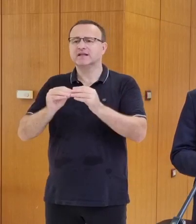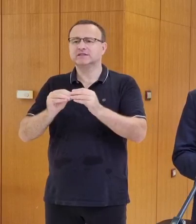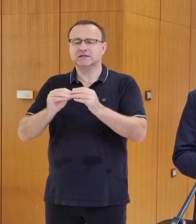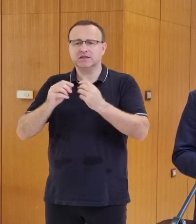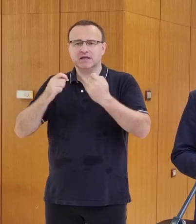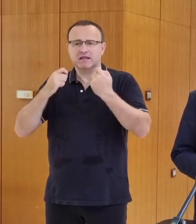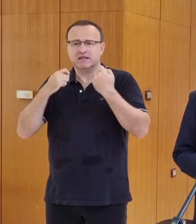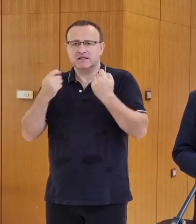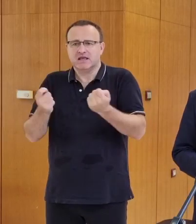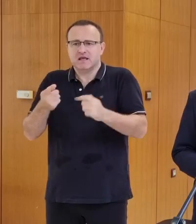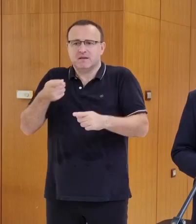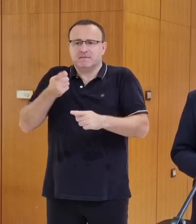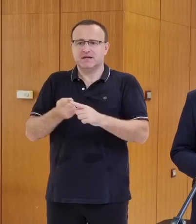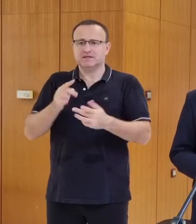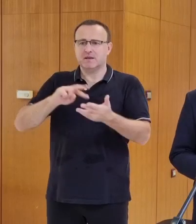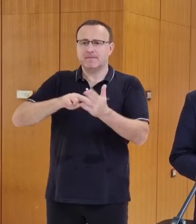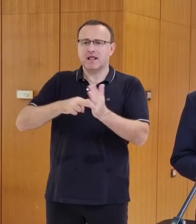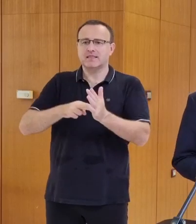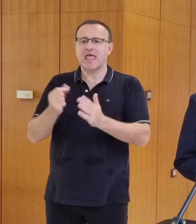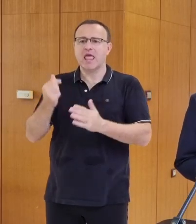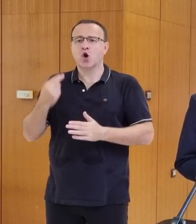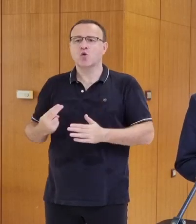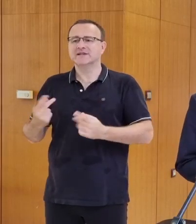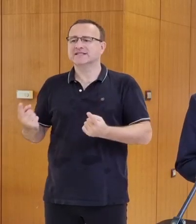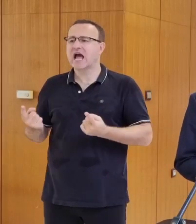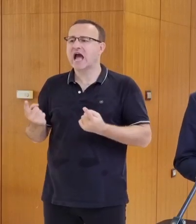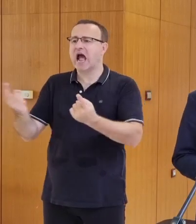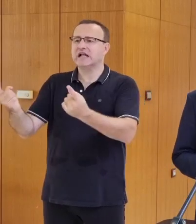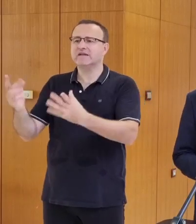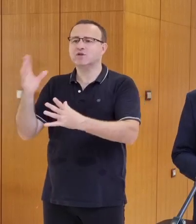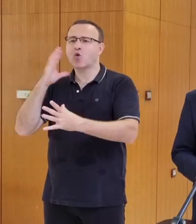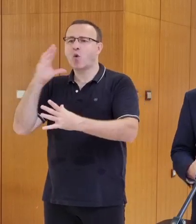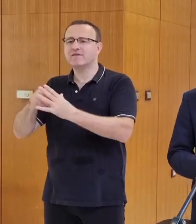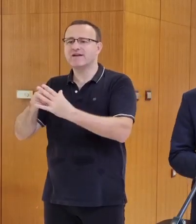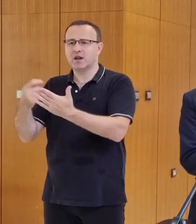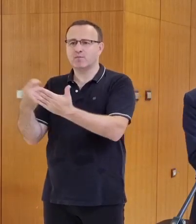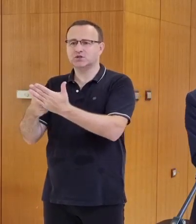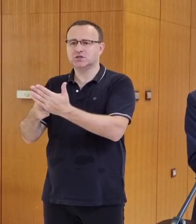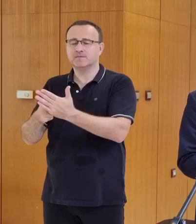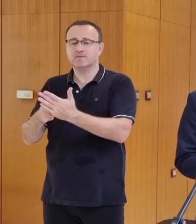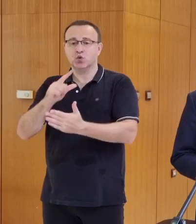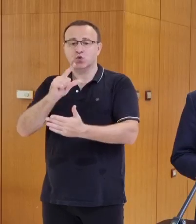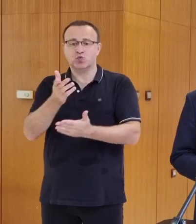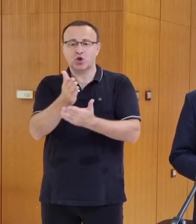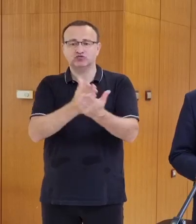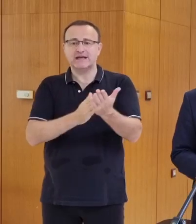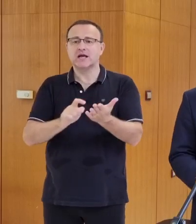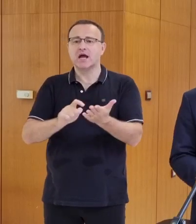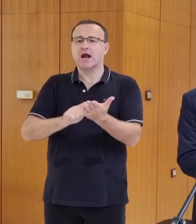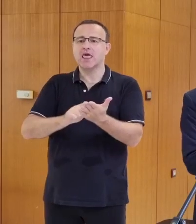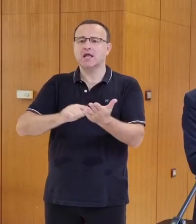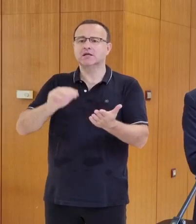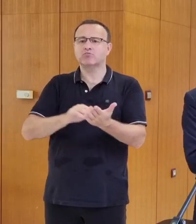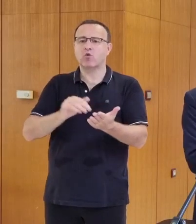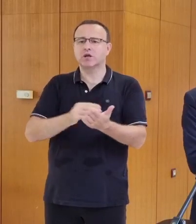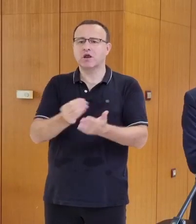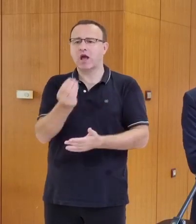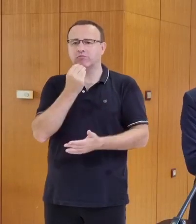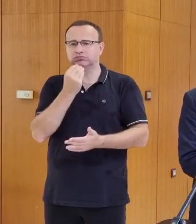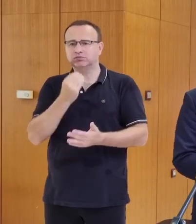a to je napríklad ekonomicky aktívni obyvateľi alebo poistenci, to je jedna časť. Druhá časť je napríklad aj tá lieková spotreba, teraz sa bavíme